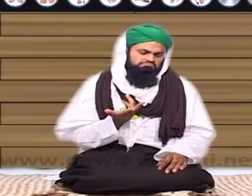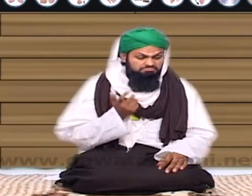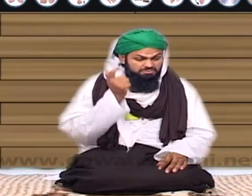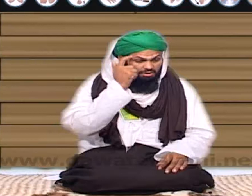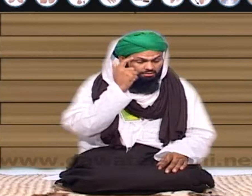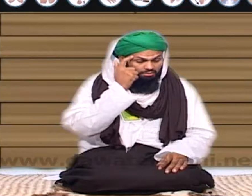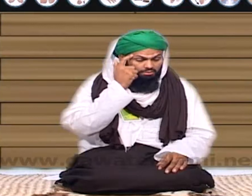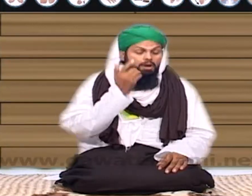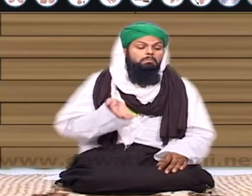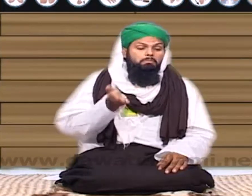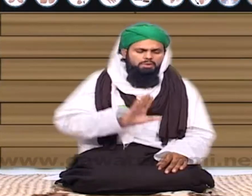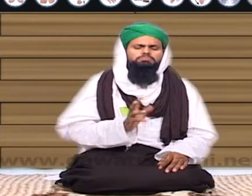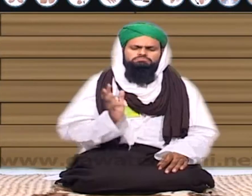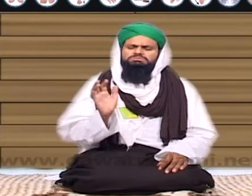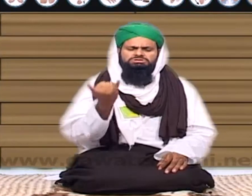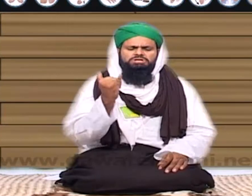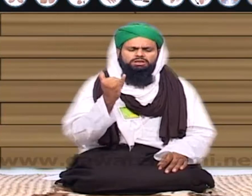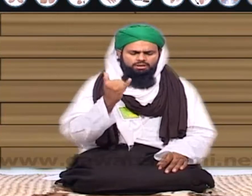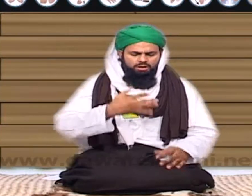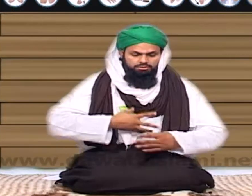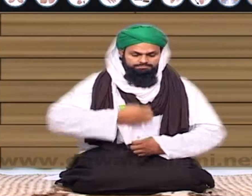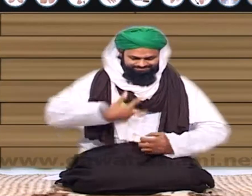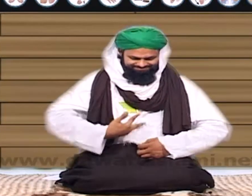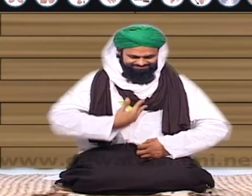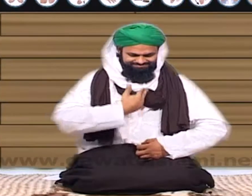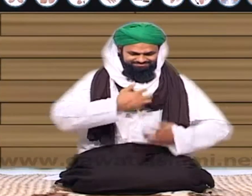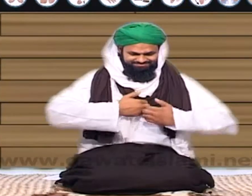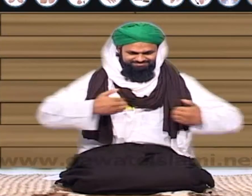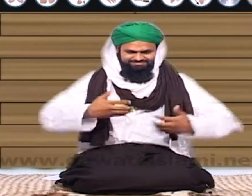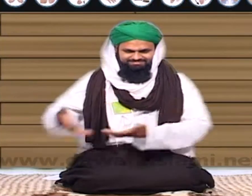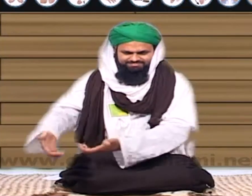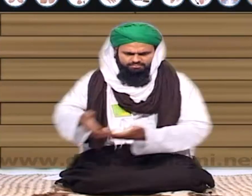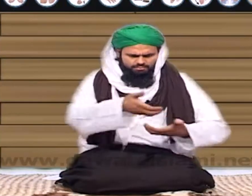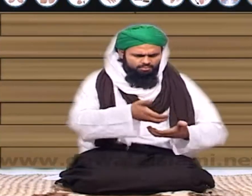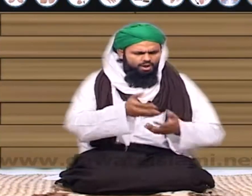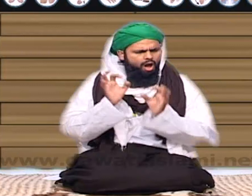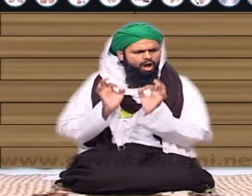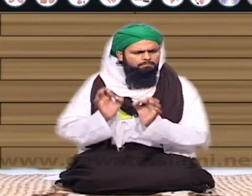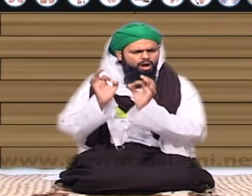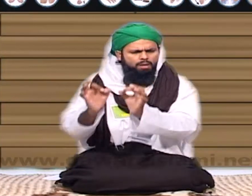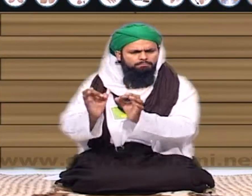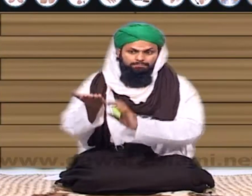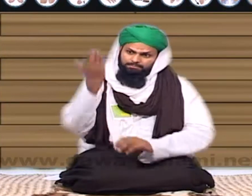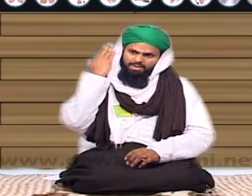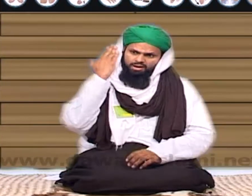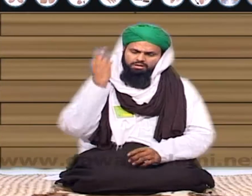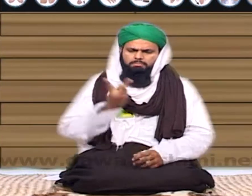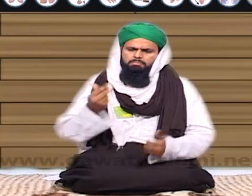پاس تو یہی پوسٹ مارٹم کرنے کے لیے لاش نکالتے ہیں کئی روز کے بعد، تو کوئی عذاب یا ثواب کے آثار نہیں